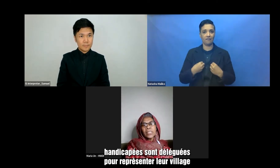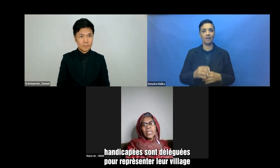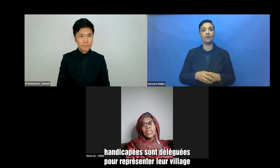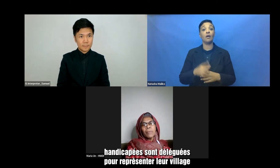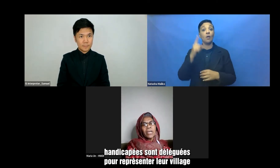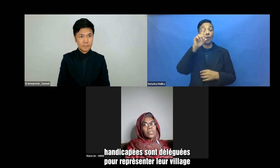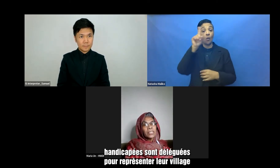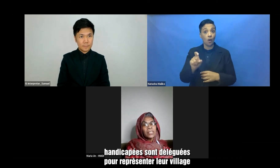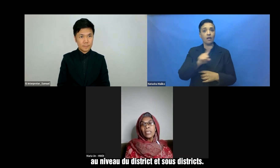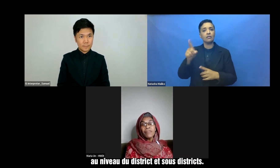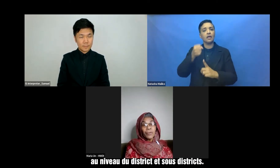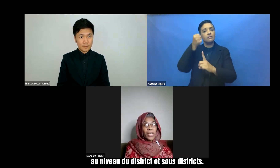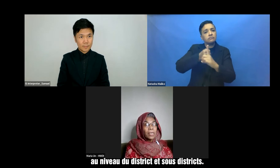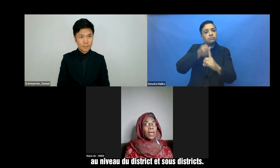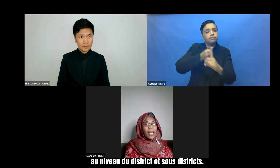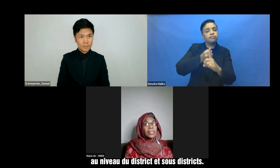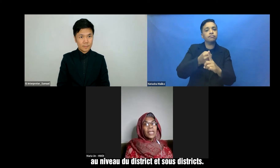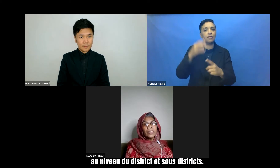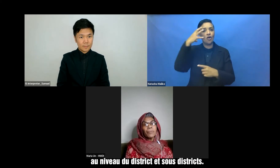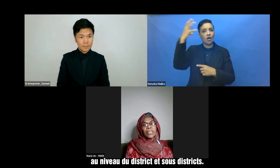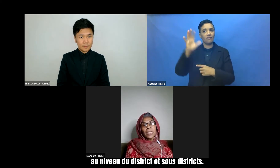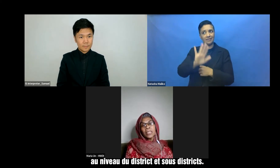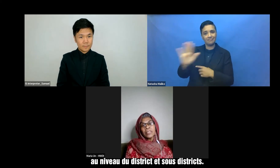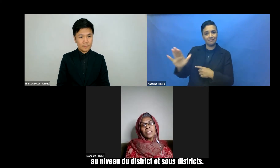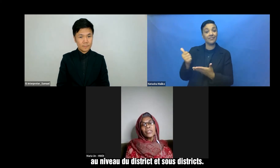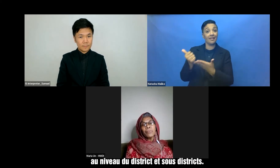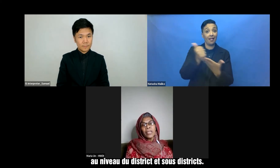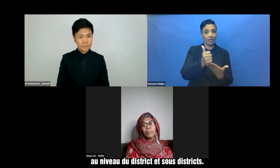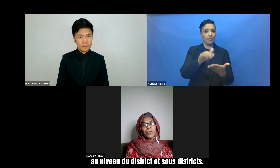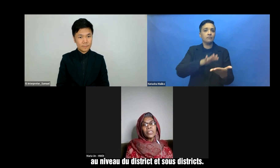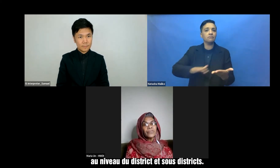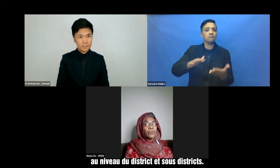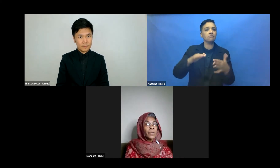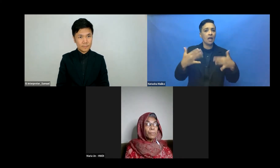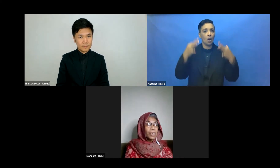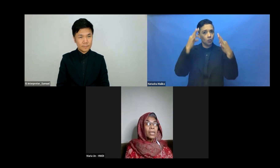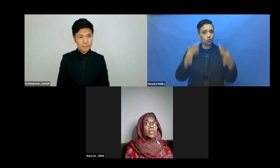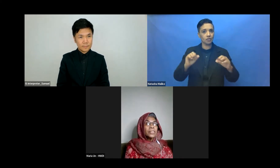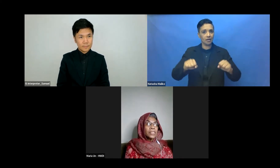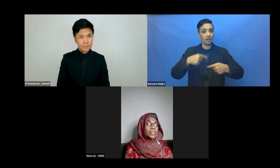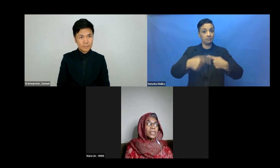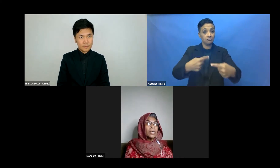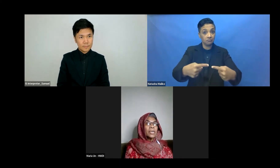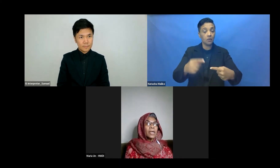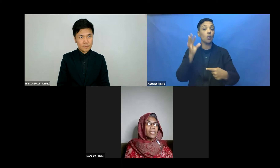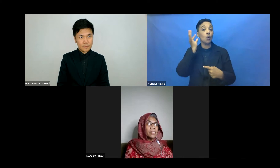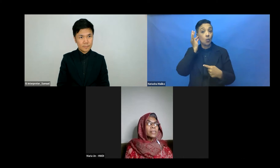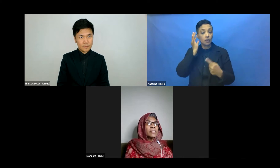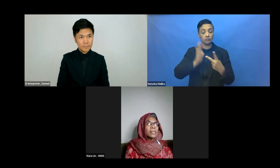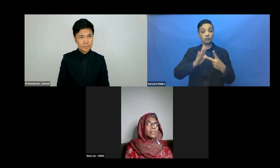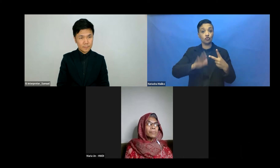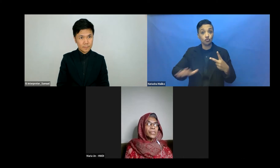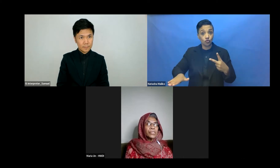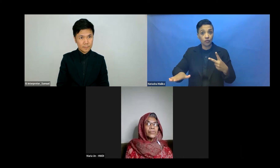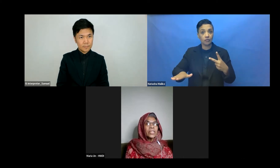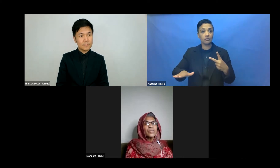Les femmes autochtones handicapées sont déléguées pour représenter leur village du Son-Rambin au niveau